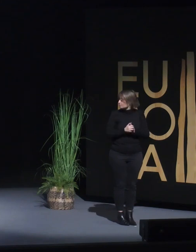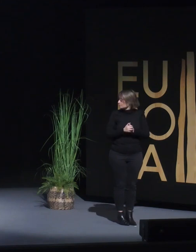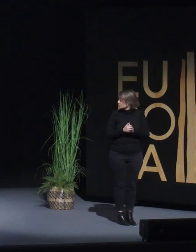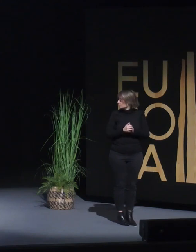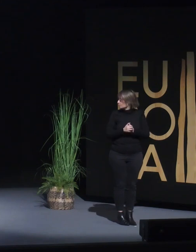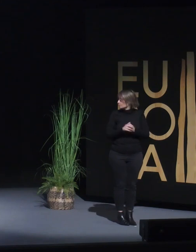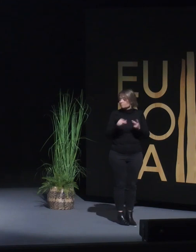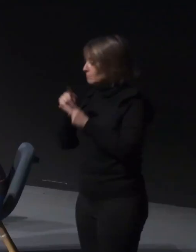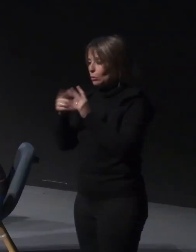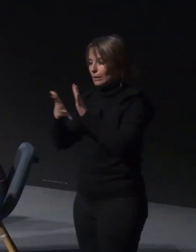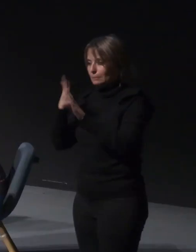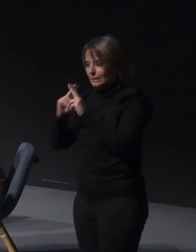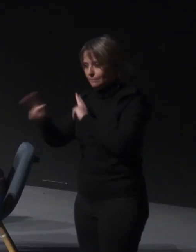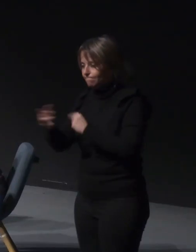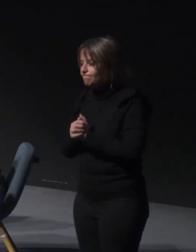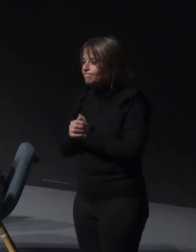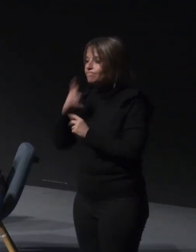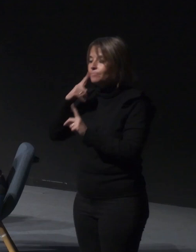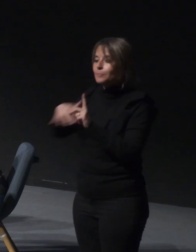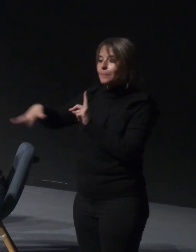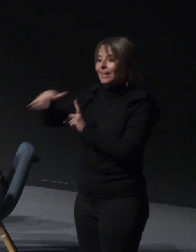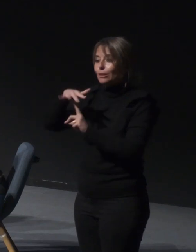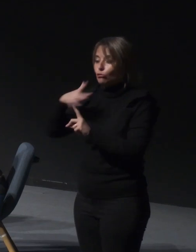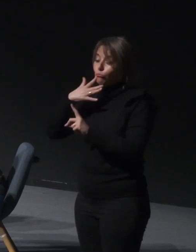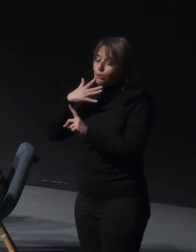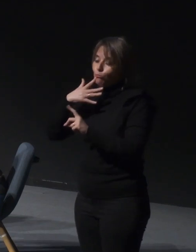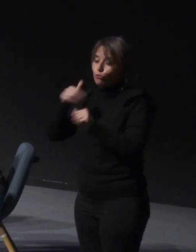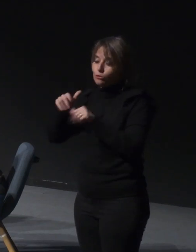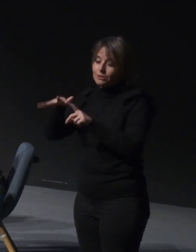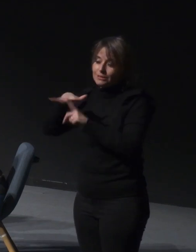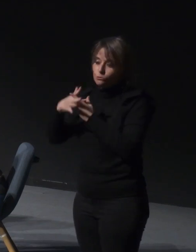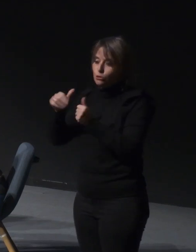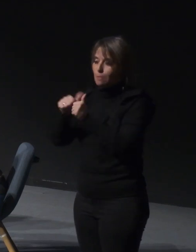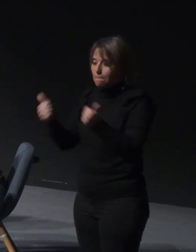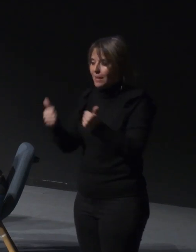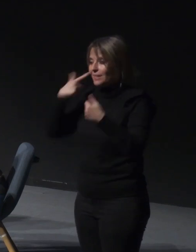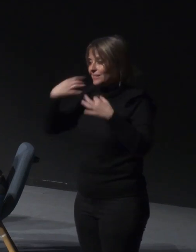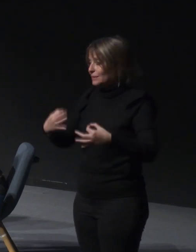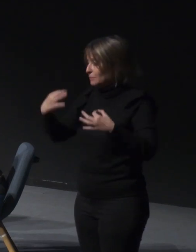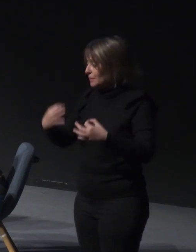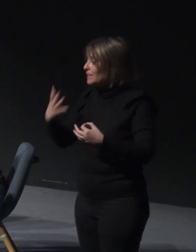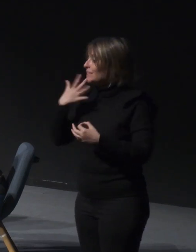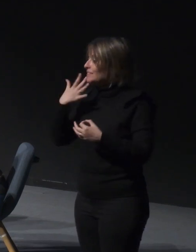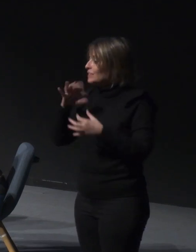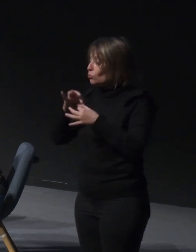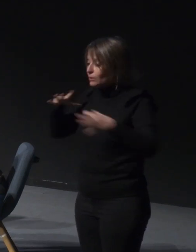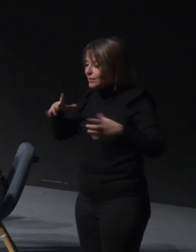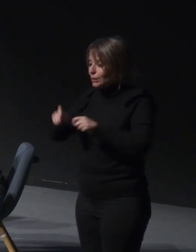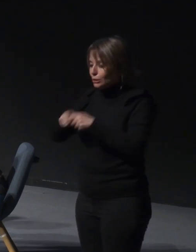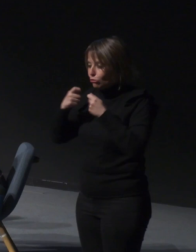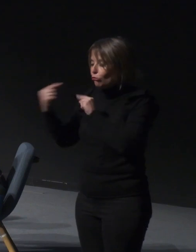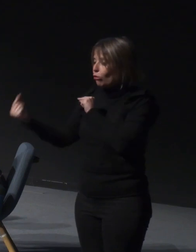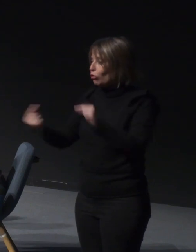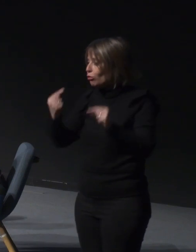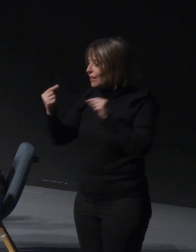alguna más así rápida, ¿vale? En entornos de padres separados, ¿cómo podemos crear una arquitectura de seguridad cuando la unidad familiar se ha roto y el diálogo con